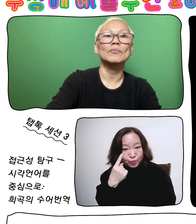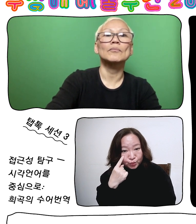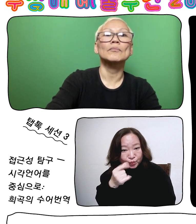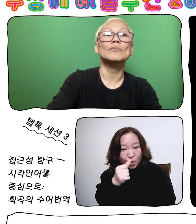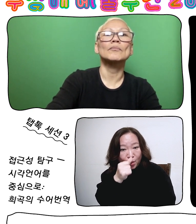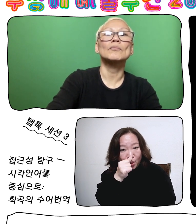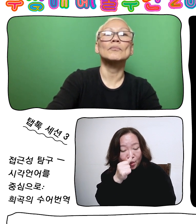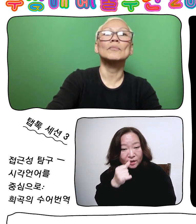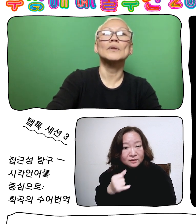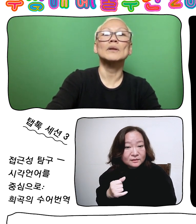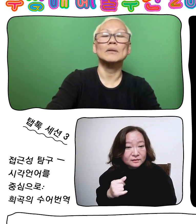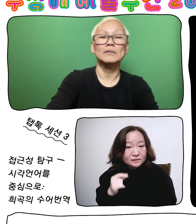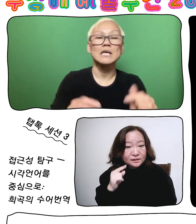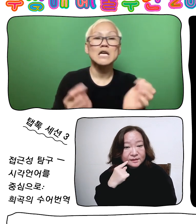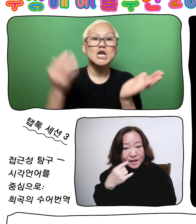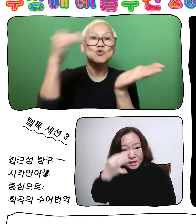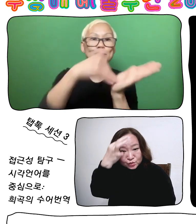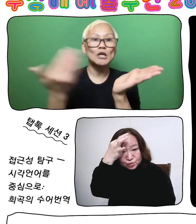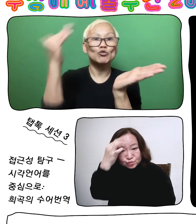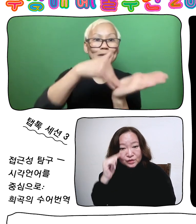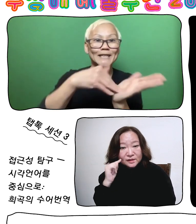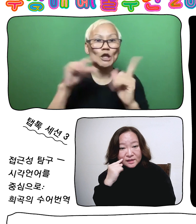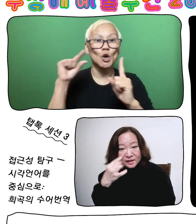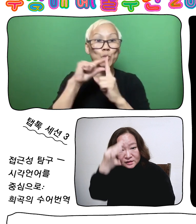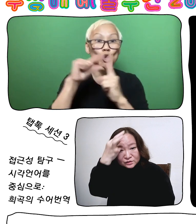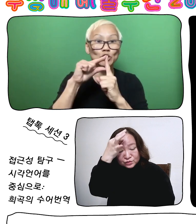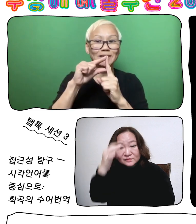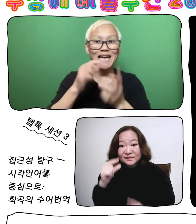반복되고 있음을 보실 수 있죠.